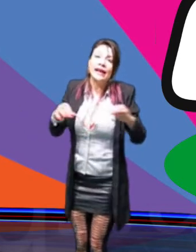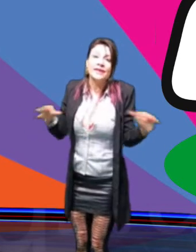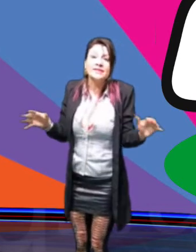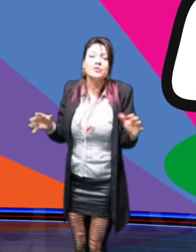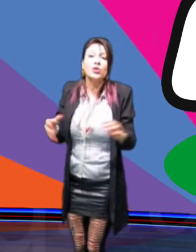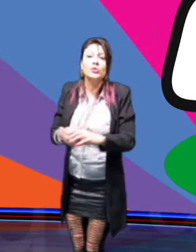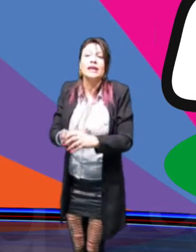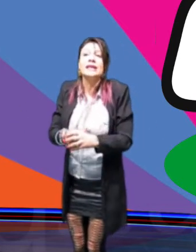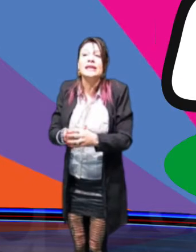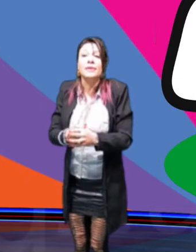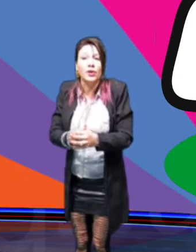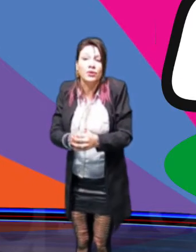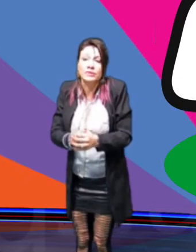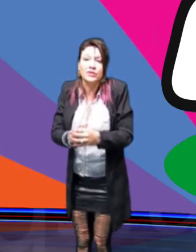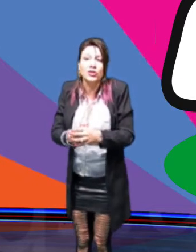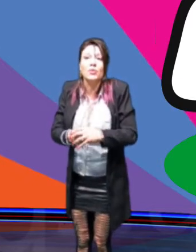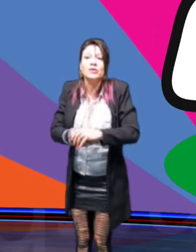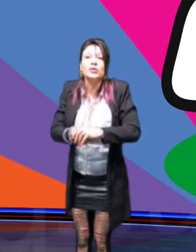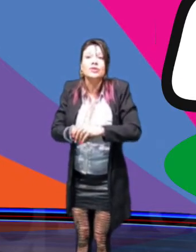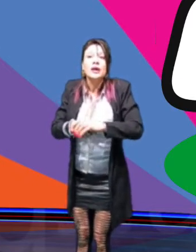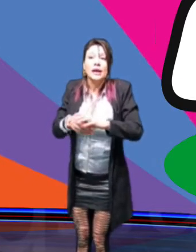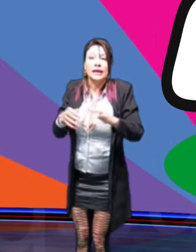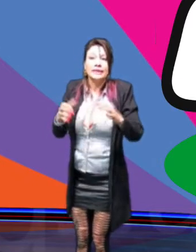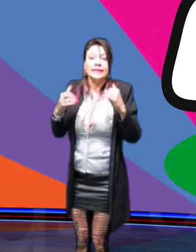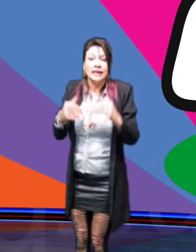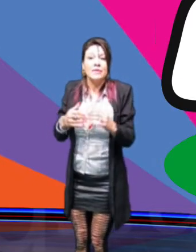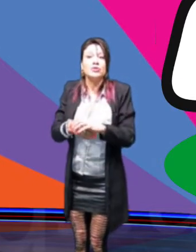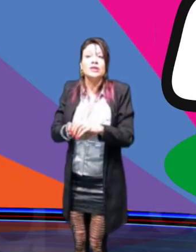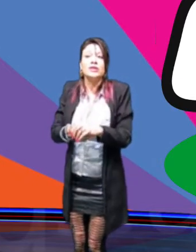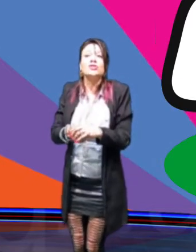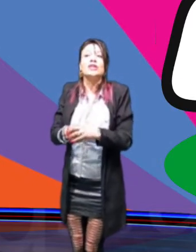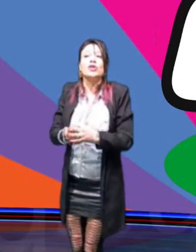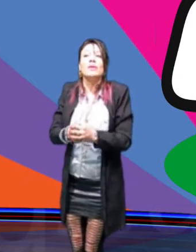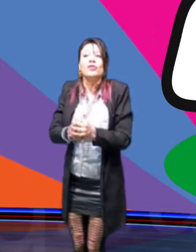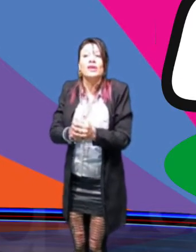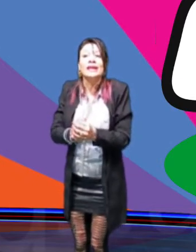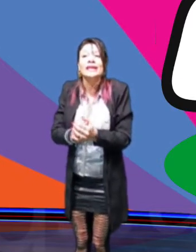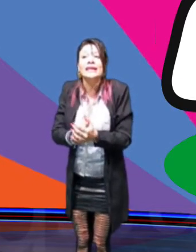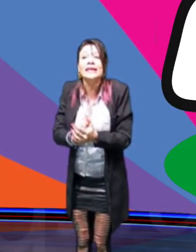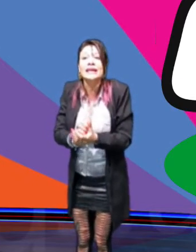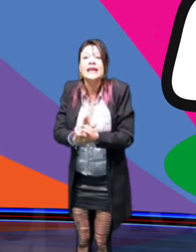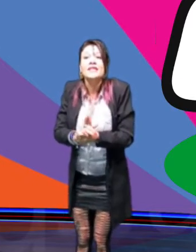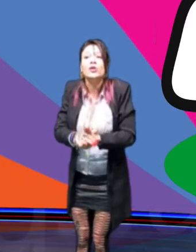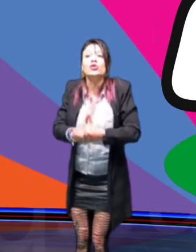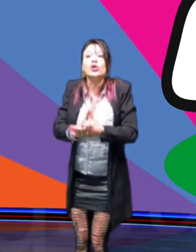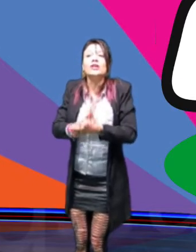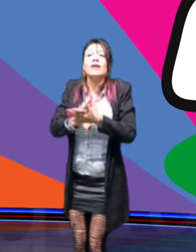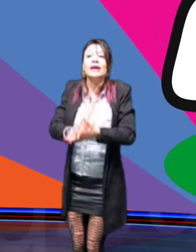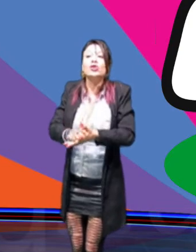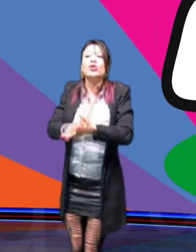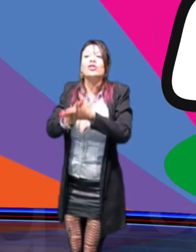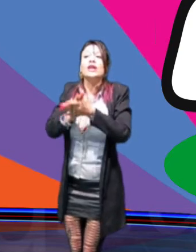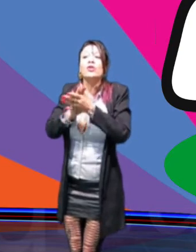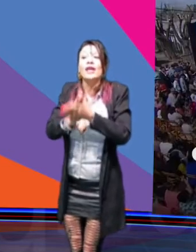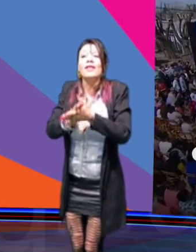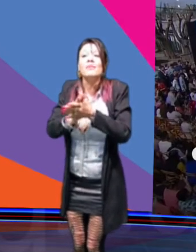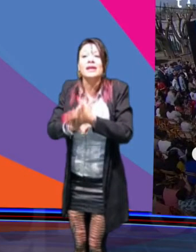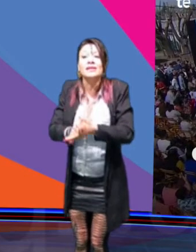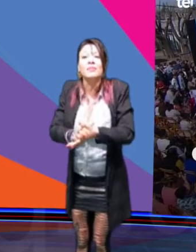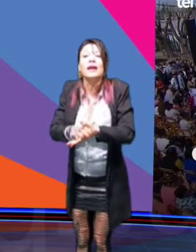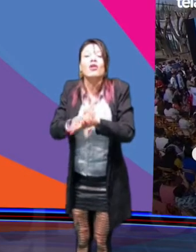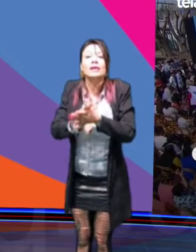decadencia absoluta y que, bueno, en estos momentos, en el mismo sentido, el señor Alberto Fernández de Kirchner dijo, estoy trabajando